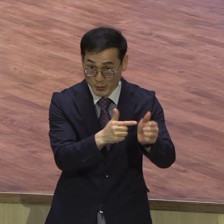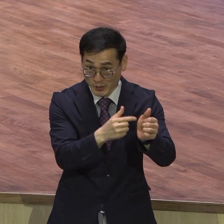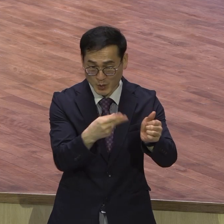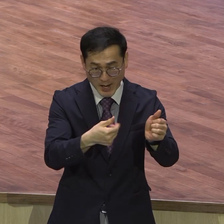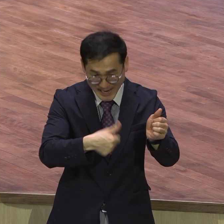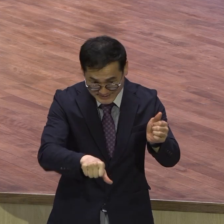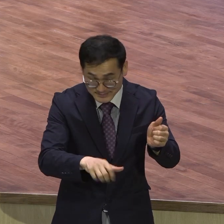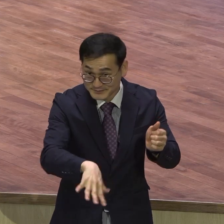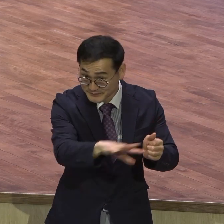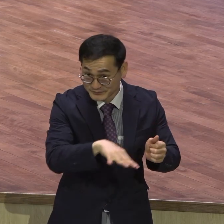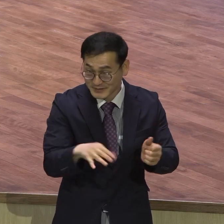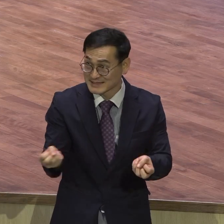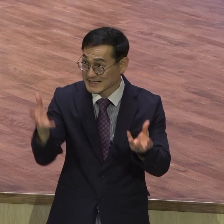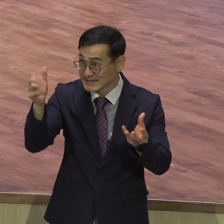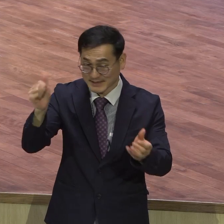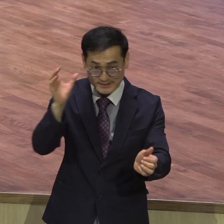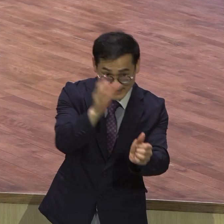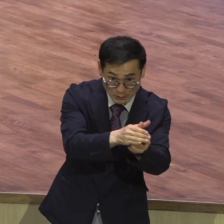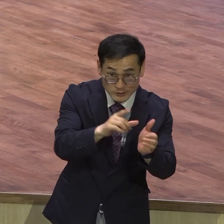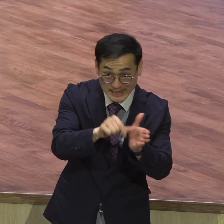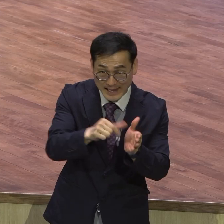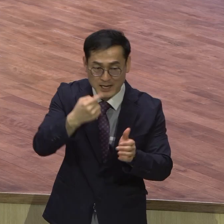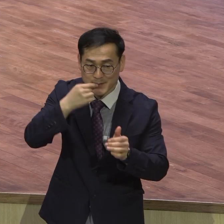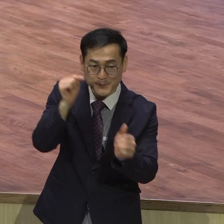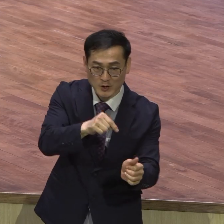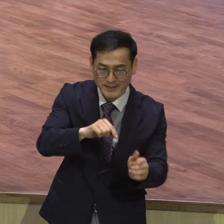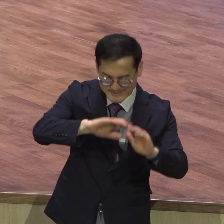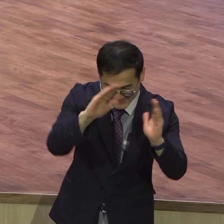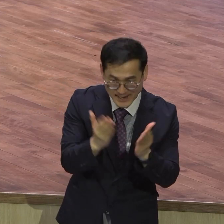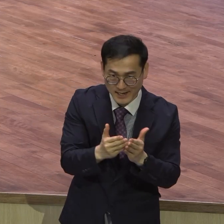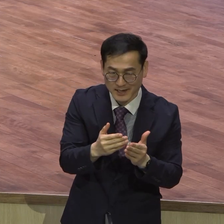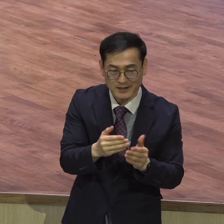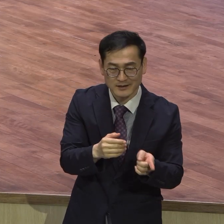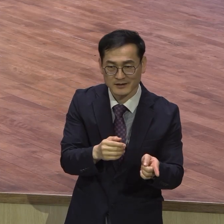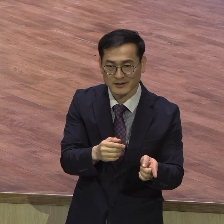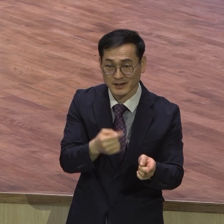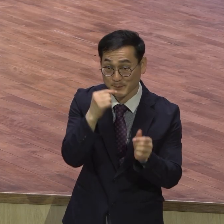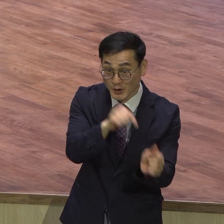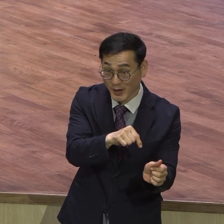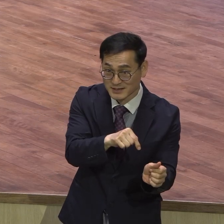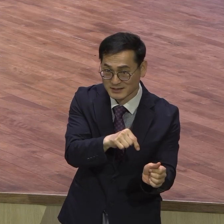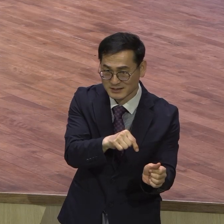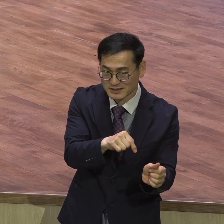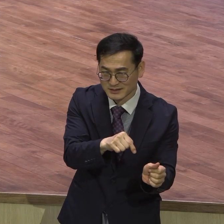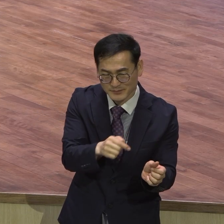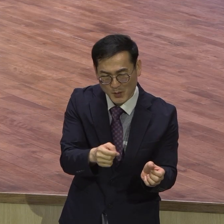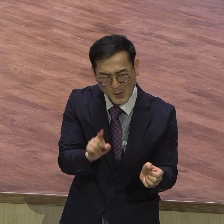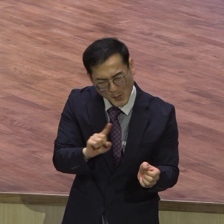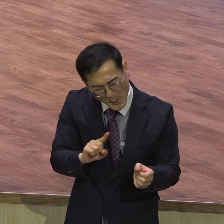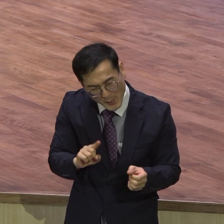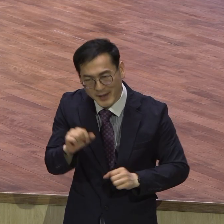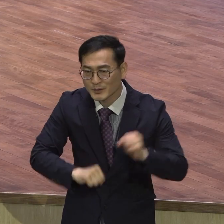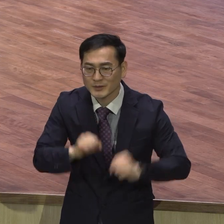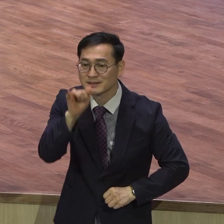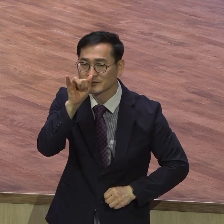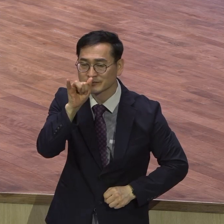때 하나님께서 명령하신 여러 가지 의식이 진행되는데 한 가지 독특한 장면이 나옵니다. 22절로 24절입니다.